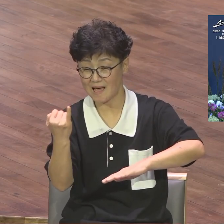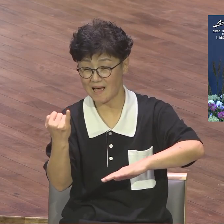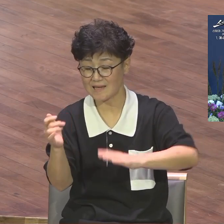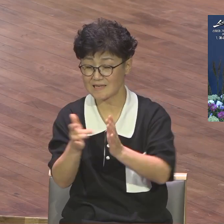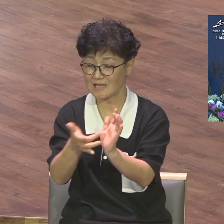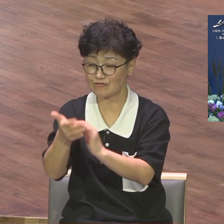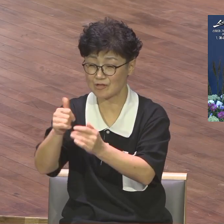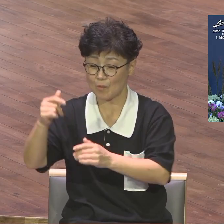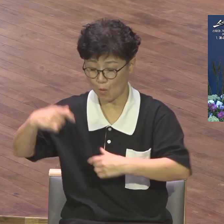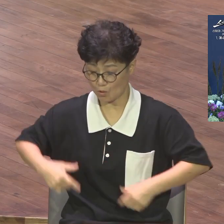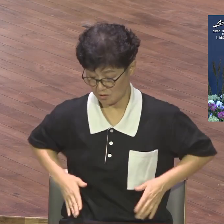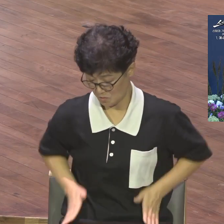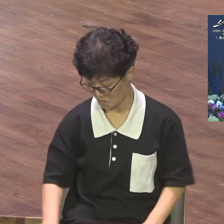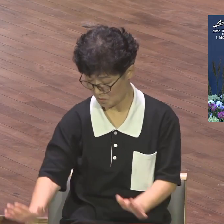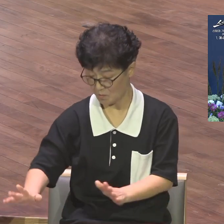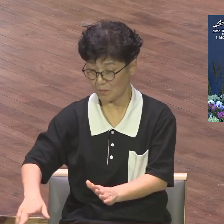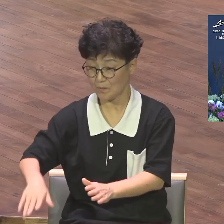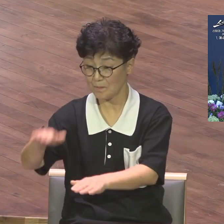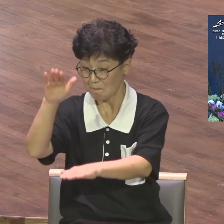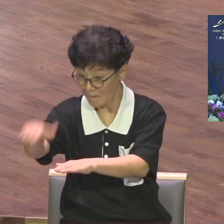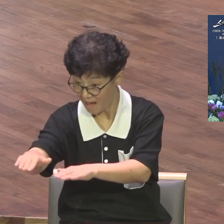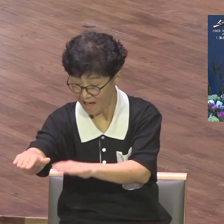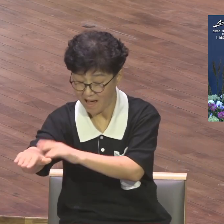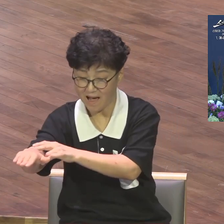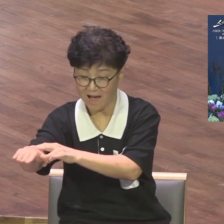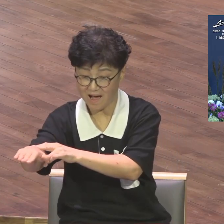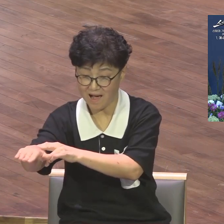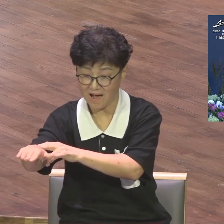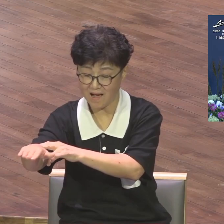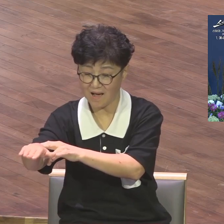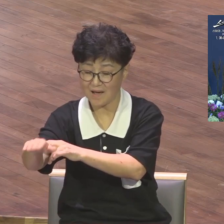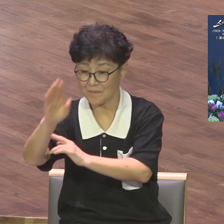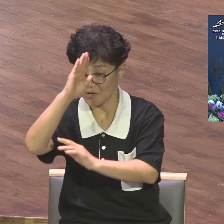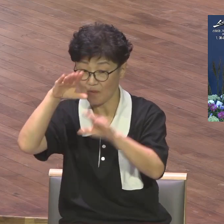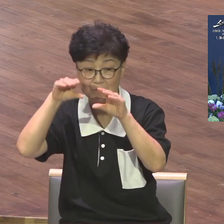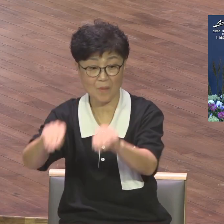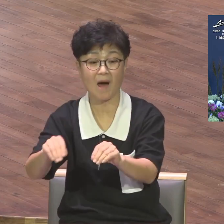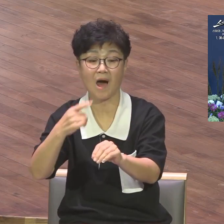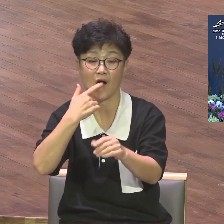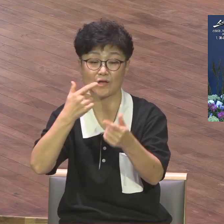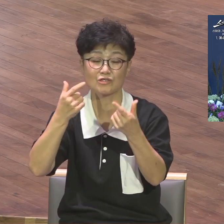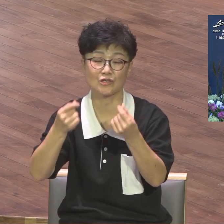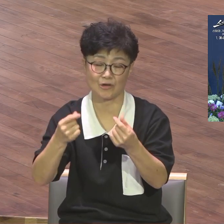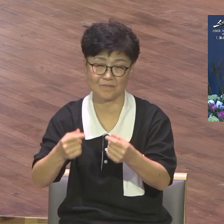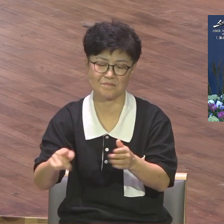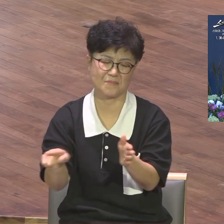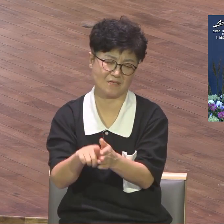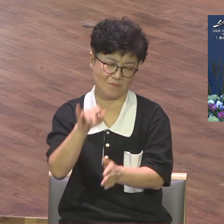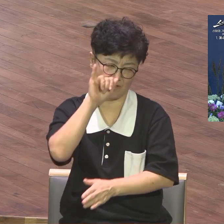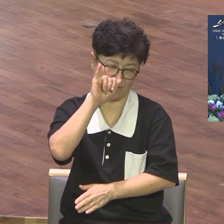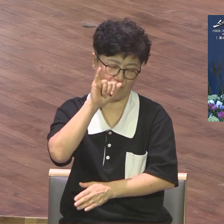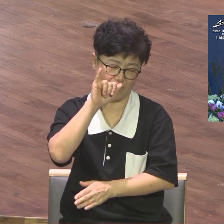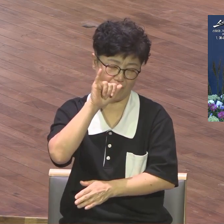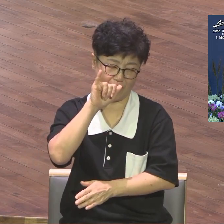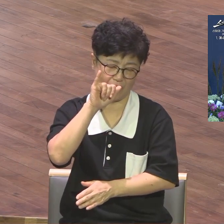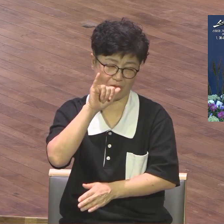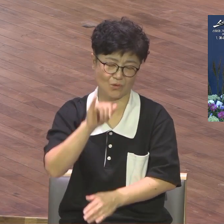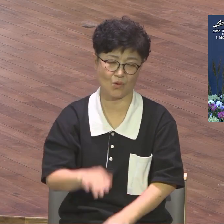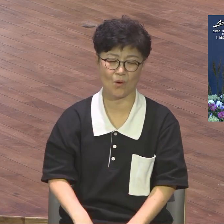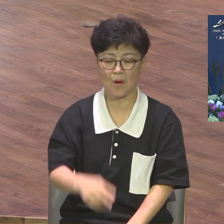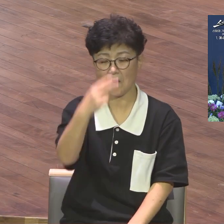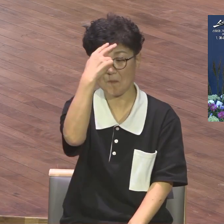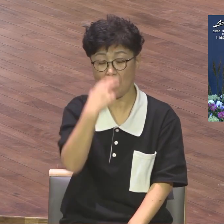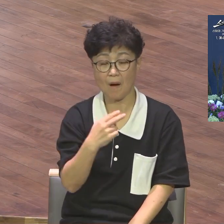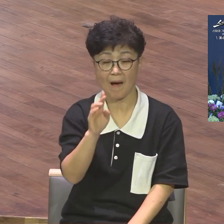수많은 군중을 뚫고 예수님의 옷깃을 만졌던 그 믿음과 같은 것입니다. 또한 소경 바디메오가 사람들의